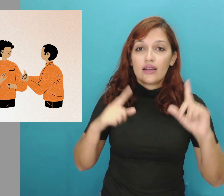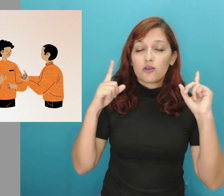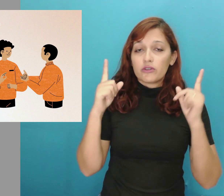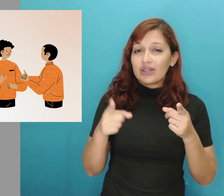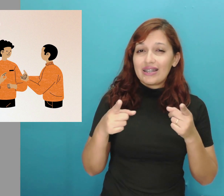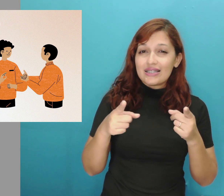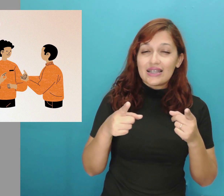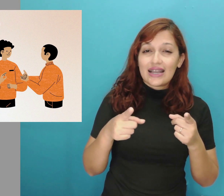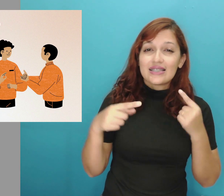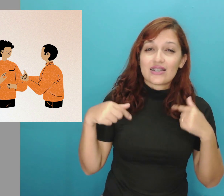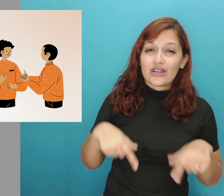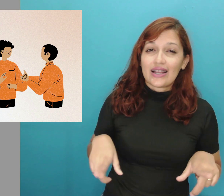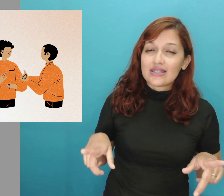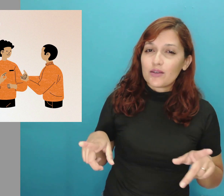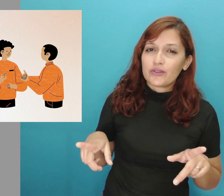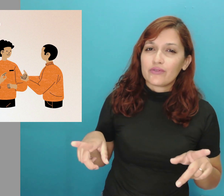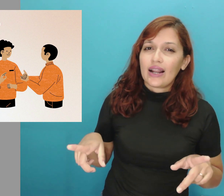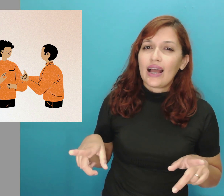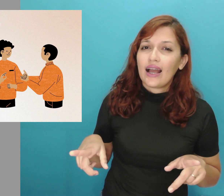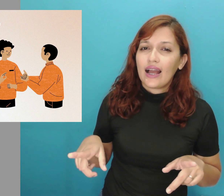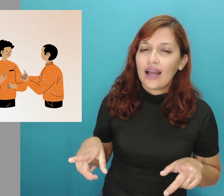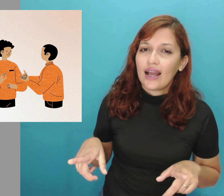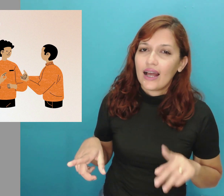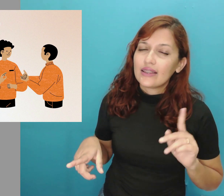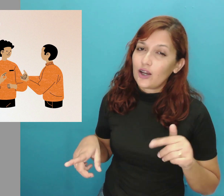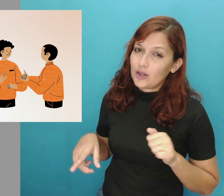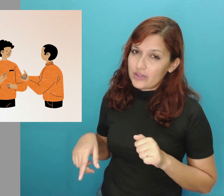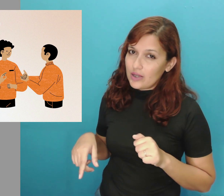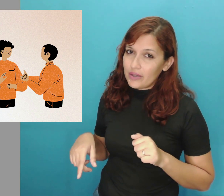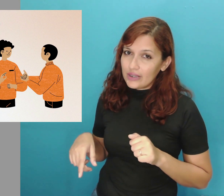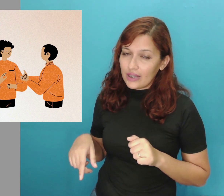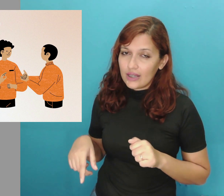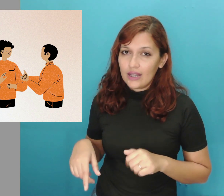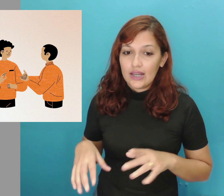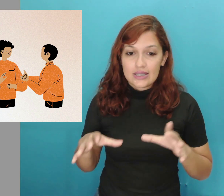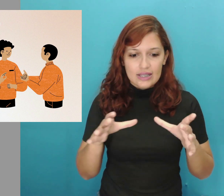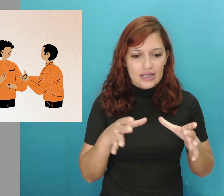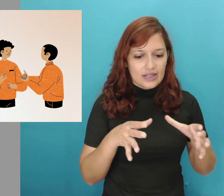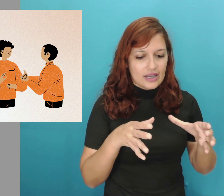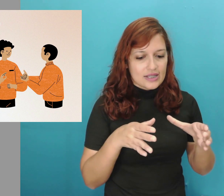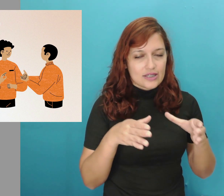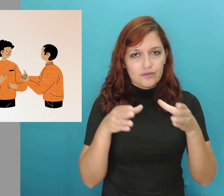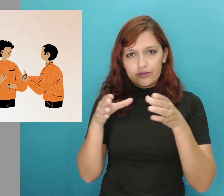quando uma criança nasce, ela já nasce sabendo falar? Não, ela precisa aprender. Se essa criança vive aqui